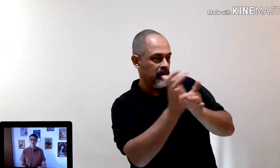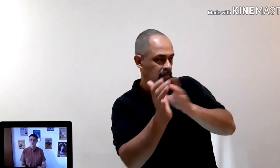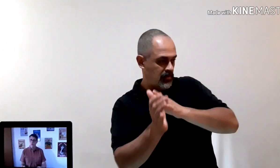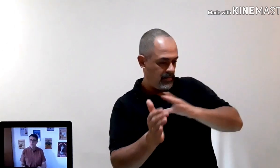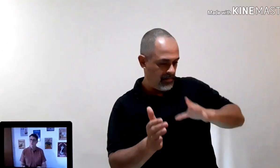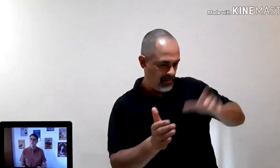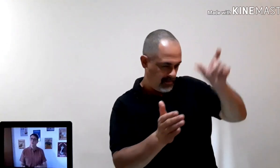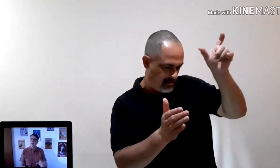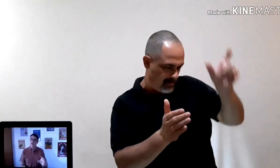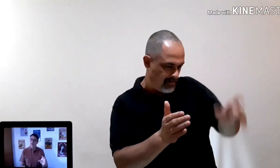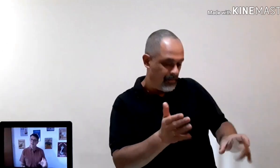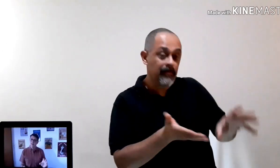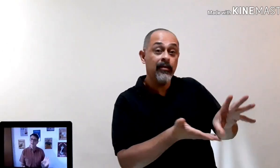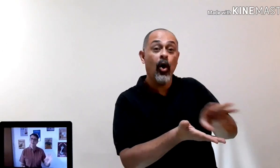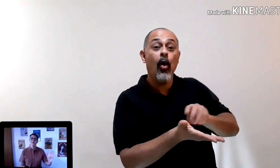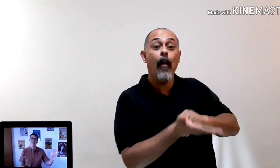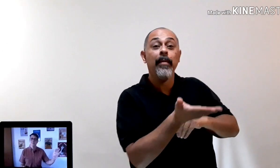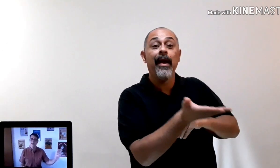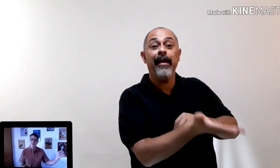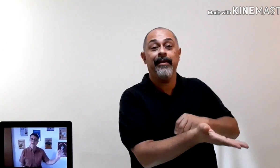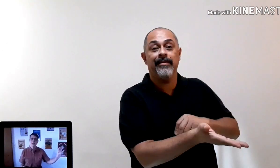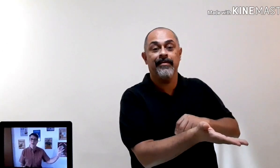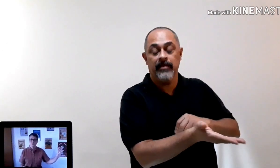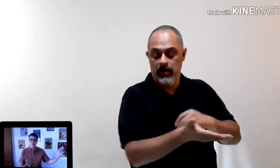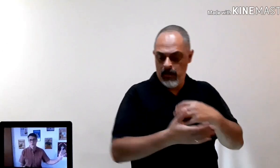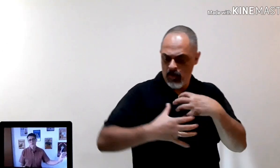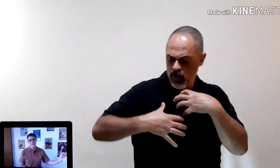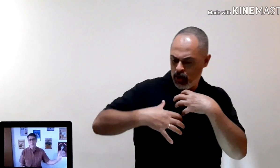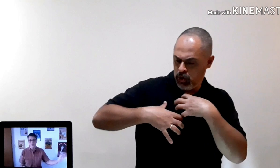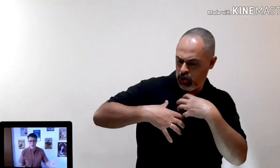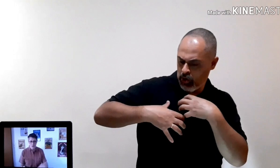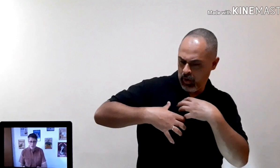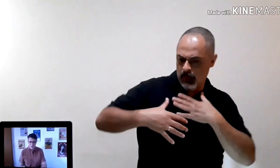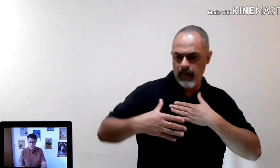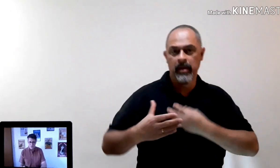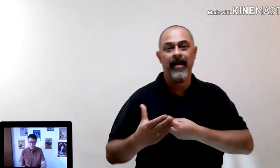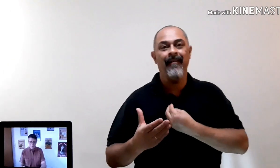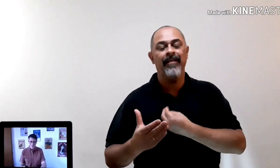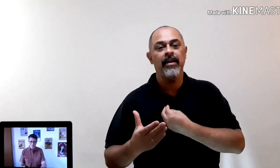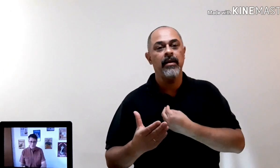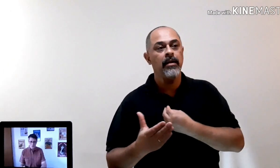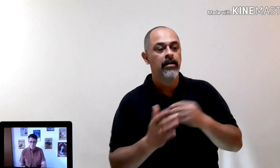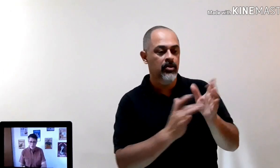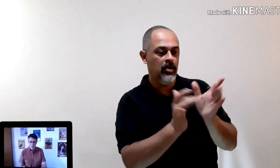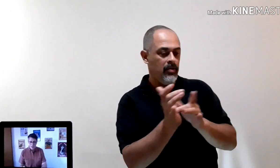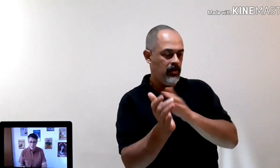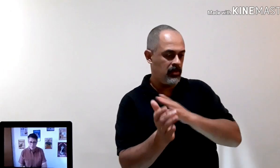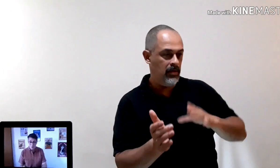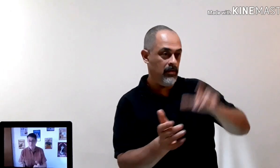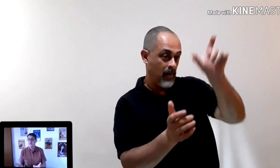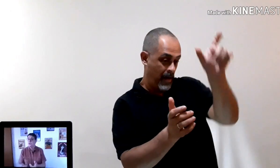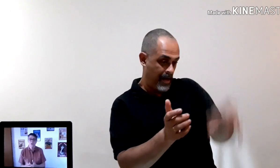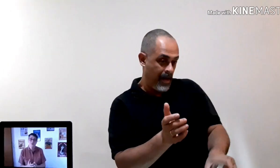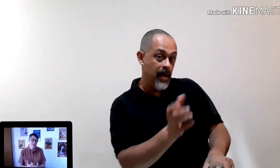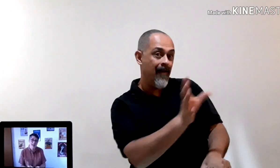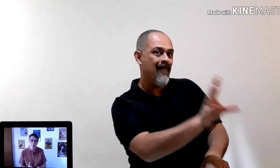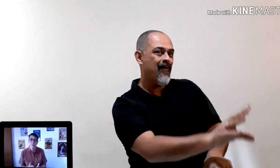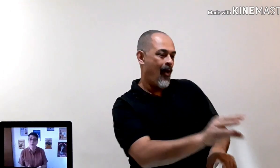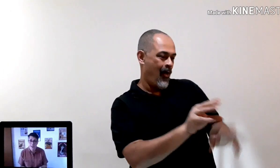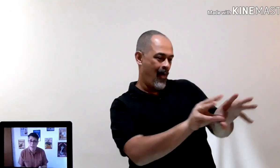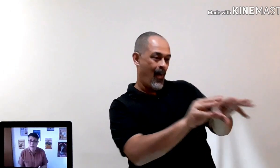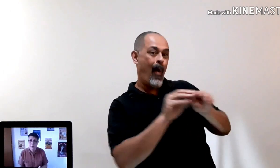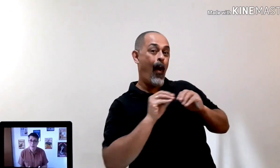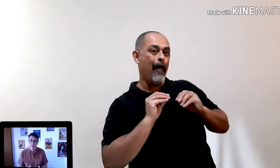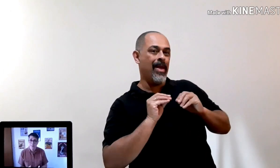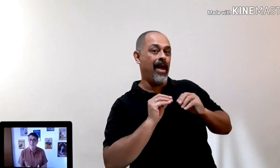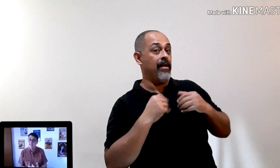provação vai produzir em nós um caráter que se assemelhe ao do nosso exemplo maior, que é Jesus. Muitas vezes a gente não